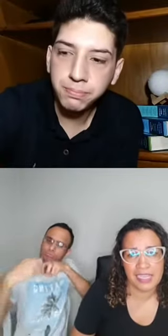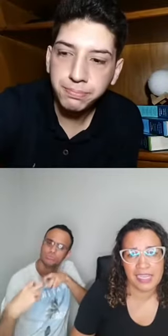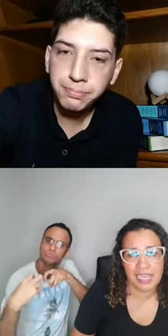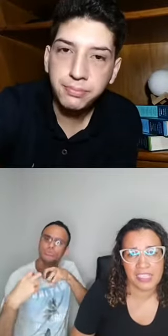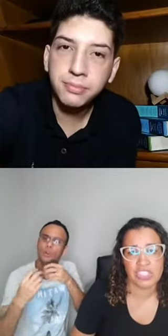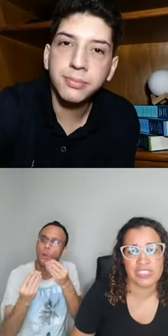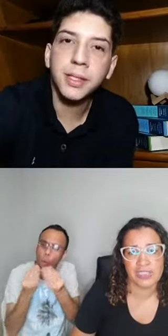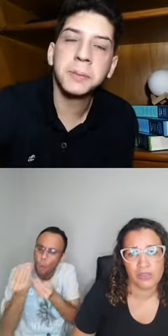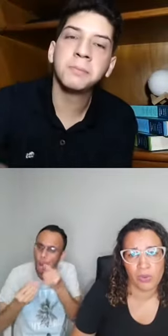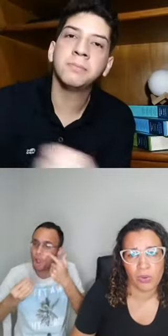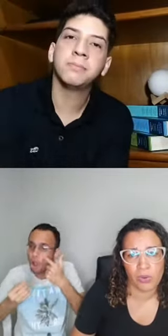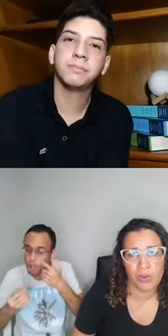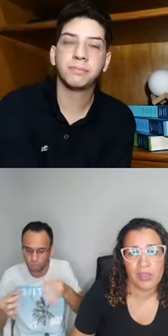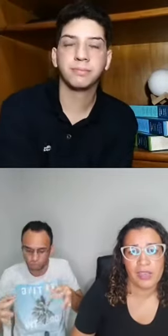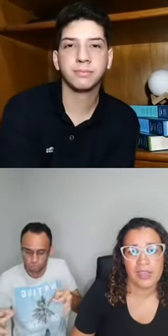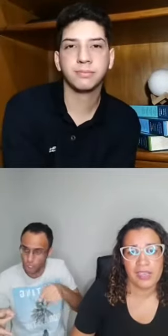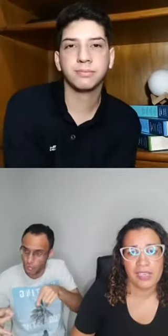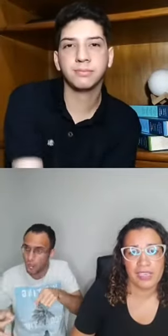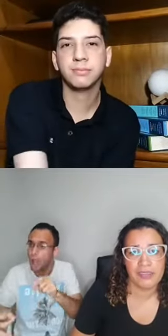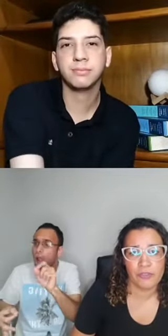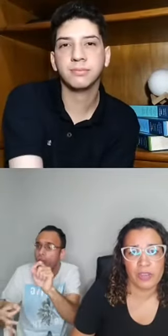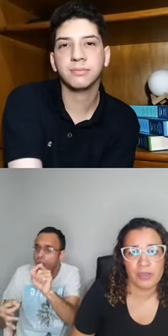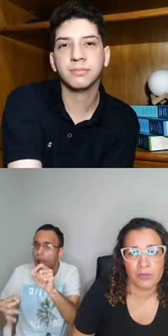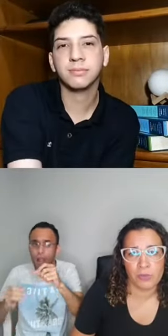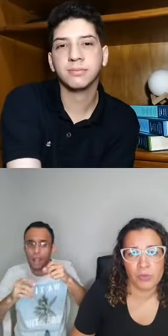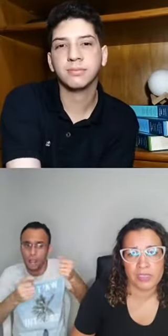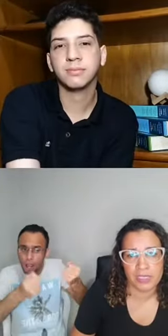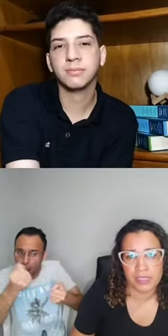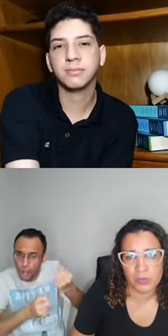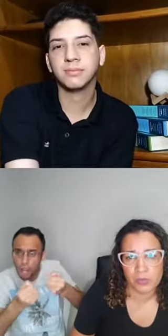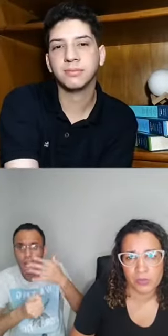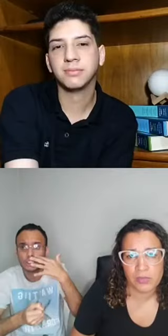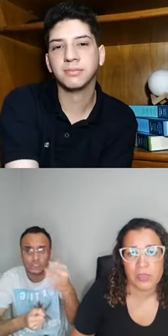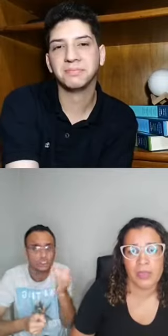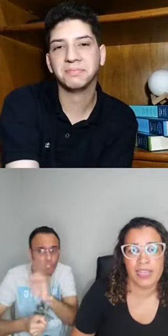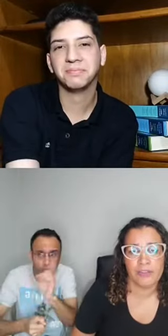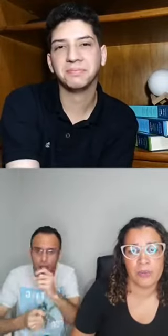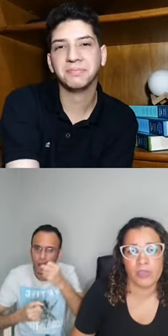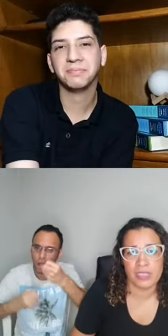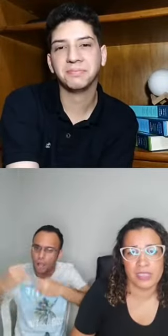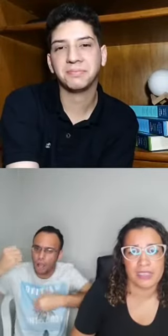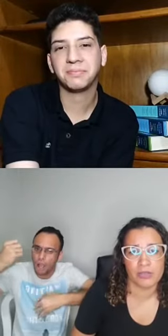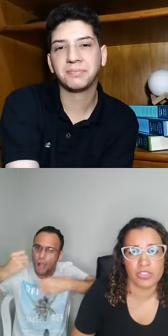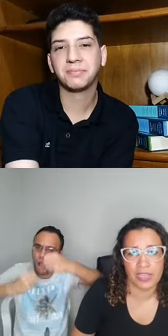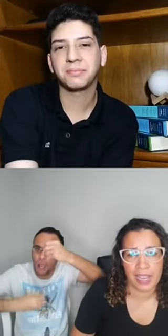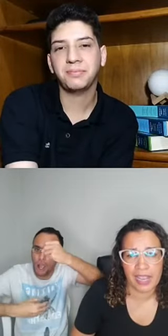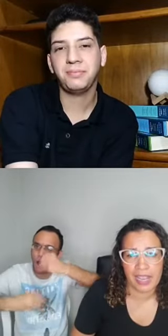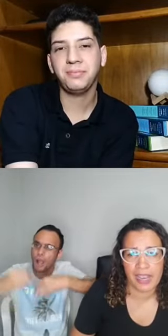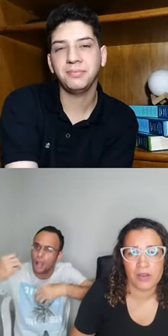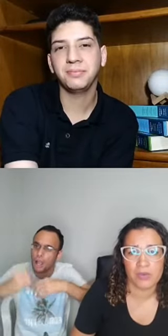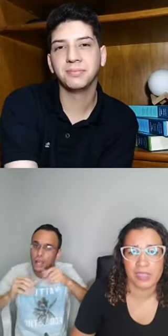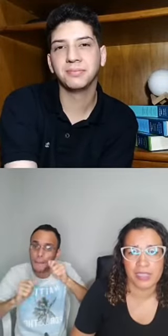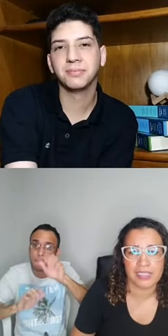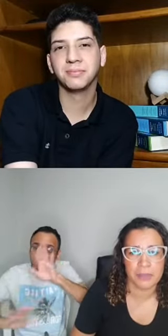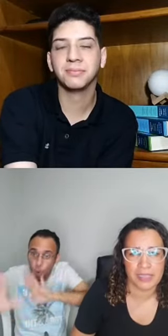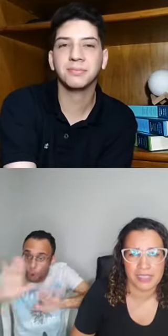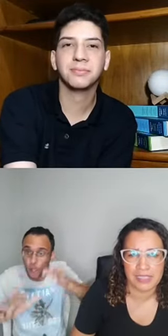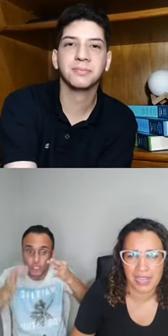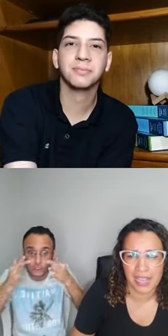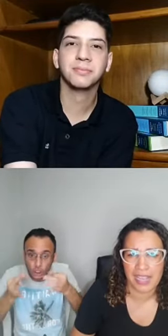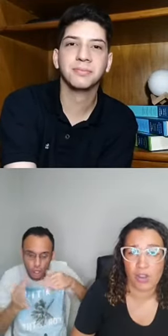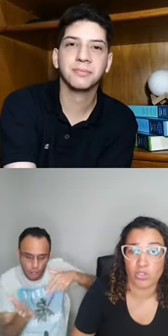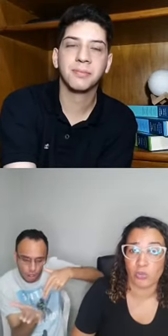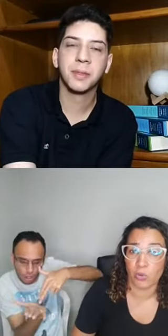Aí a gente sentou e foi mostrando, ele foi me mostrando questão de carro, né, das